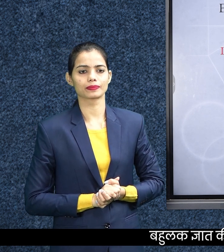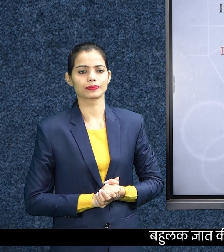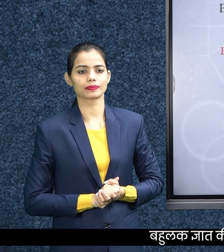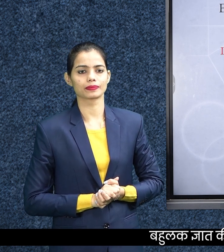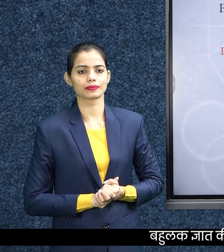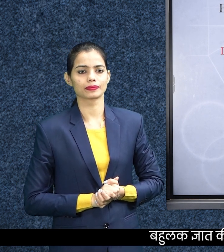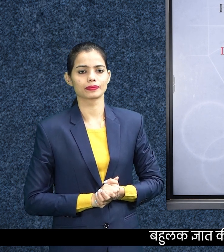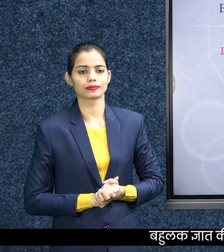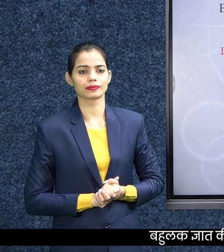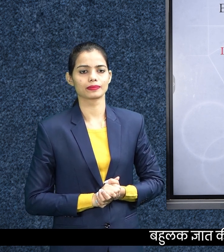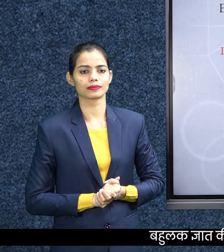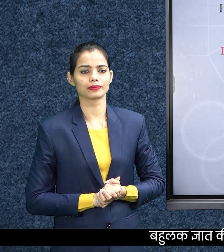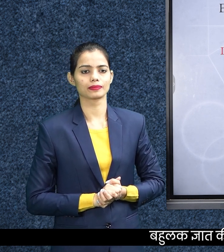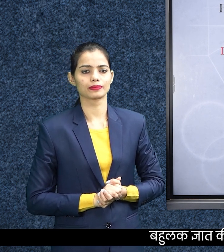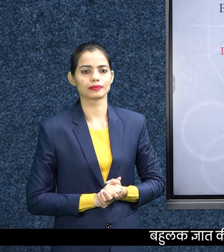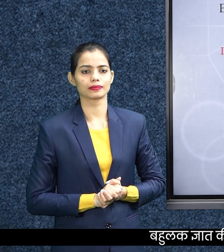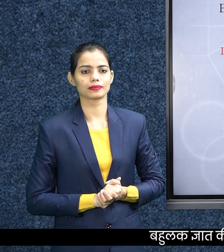14, 18।